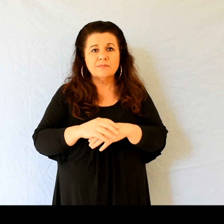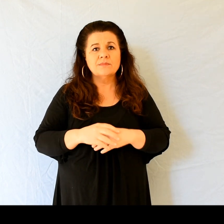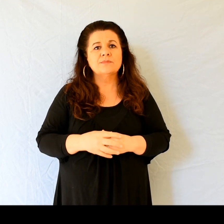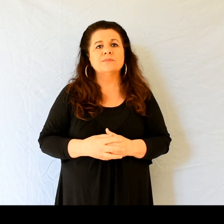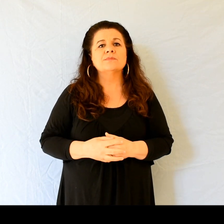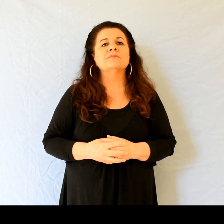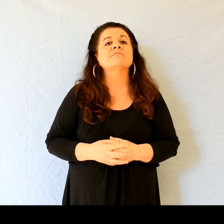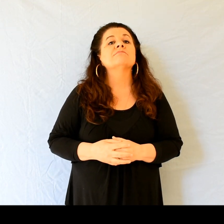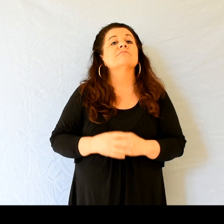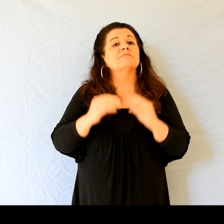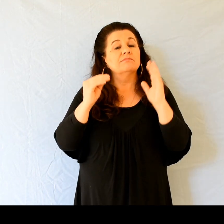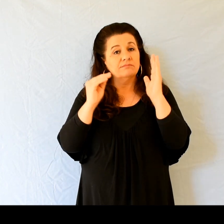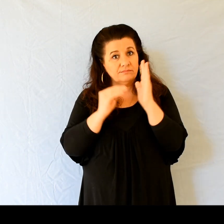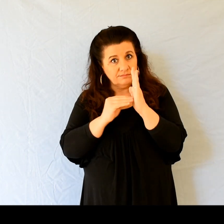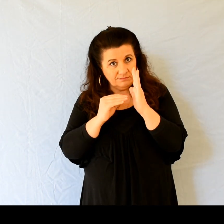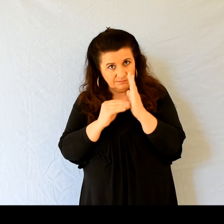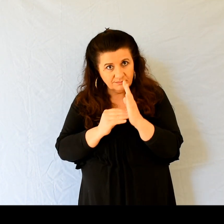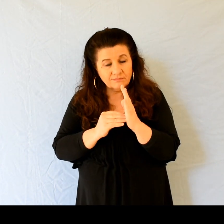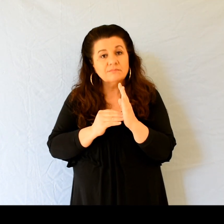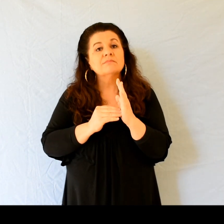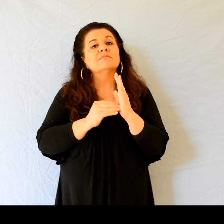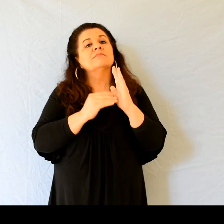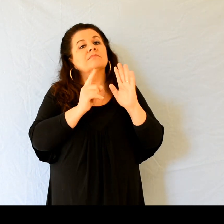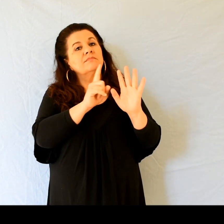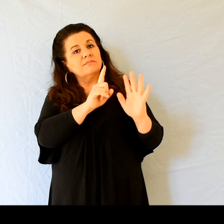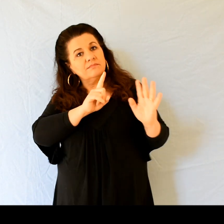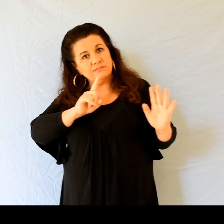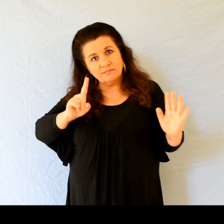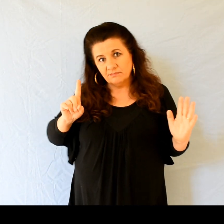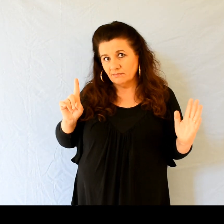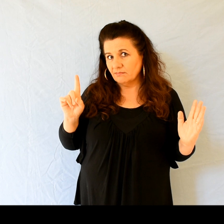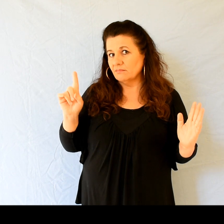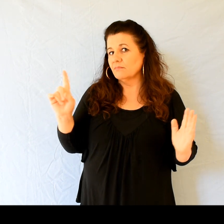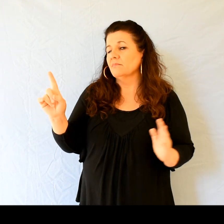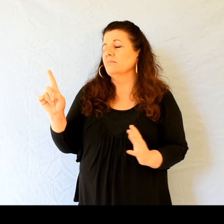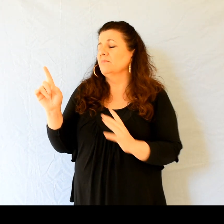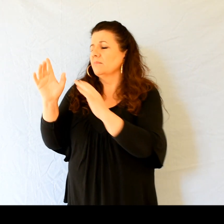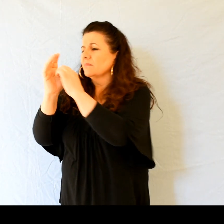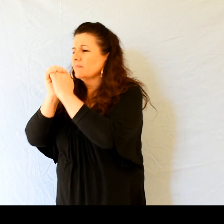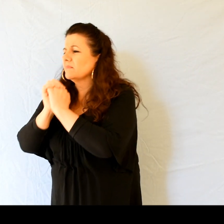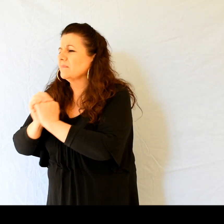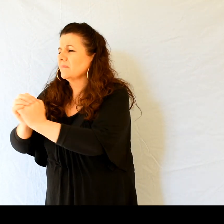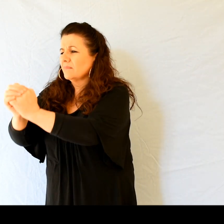De nouveau, il s'éloigna et pria en répétant les mêmes paroles.